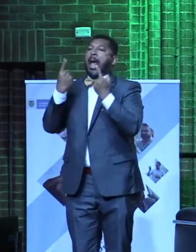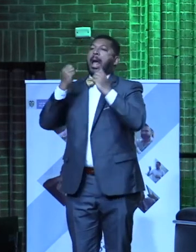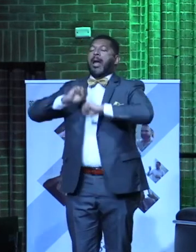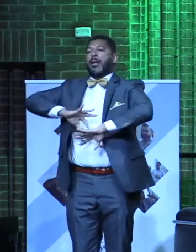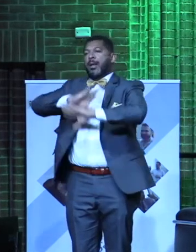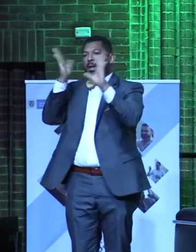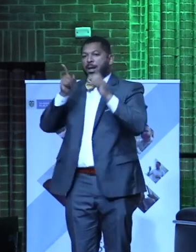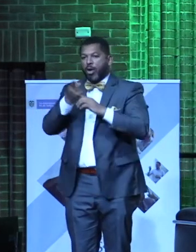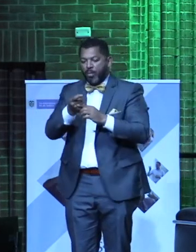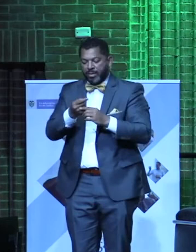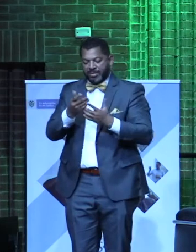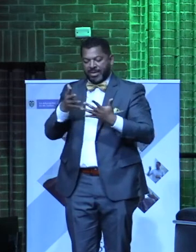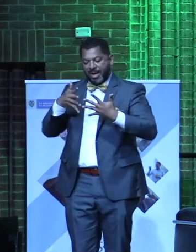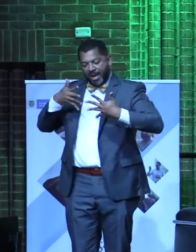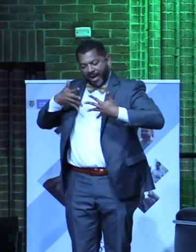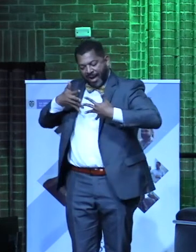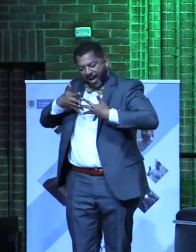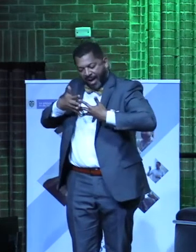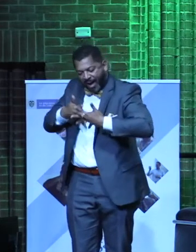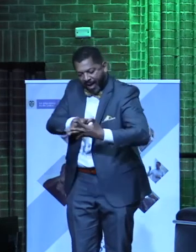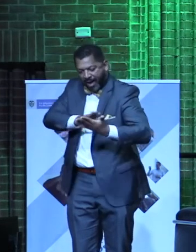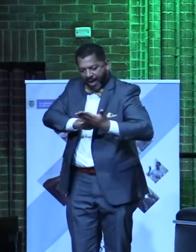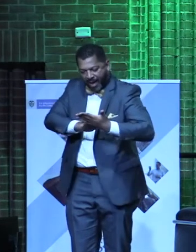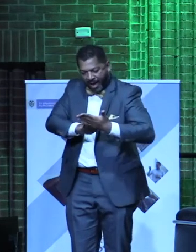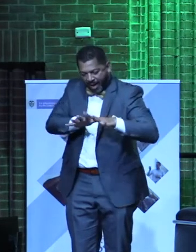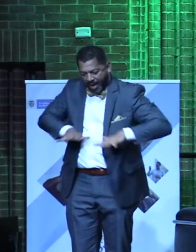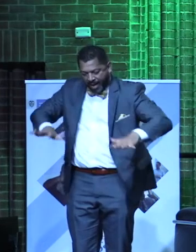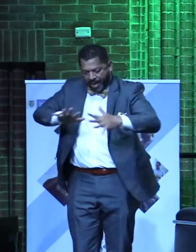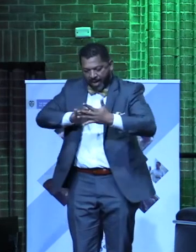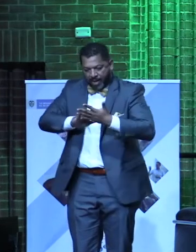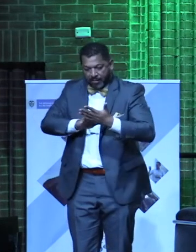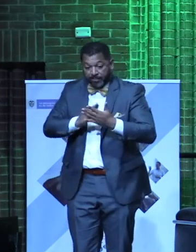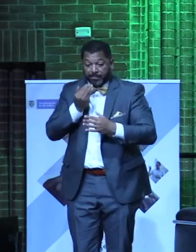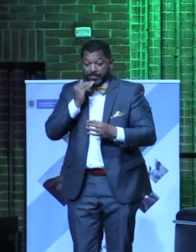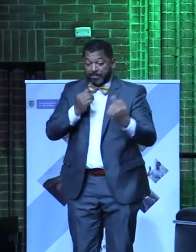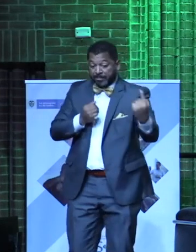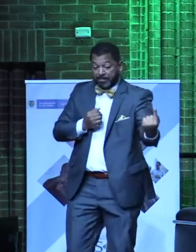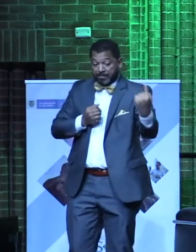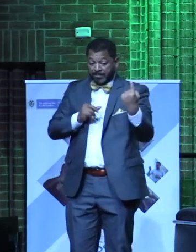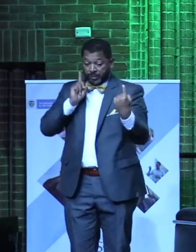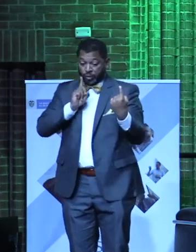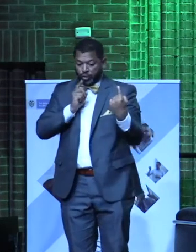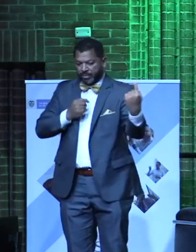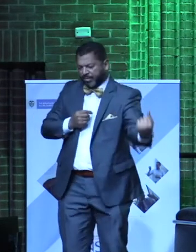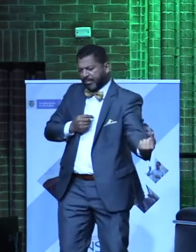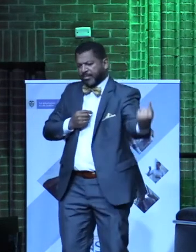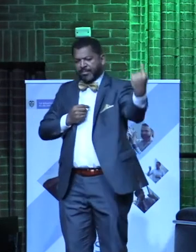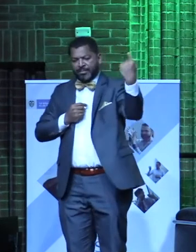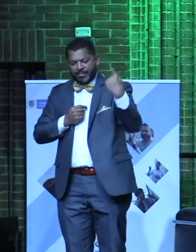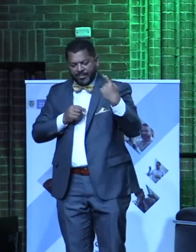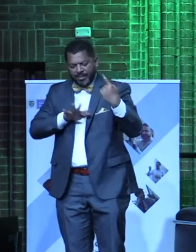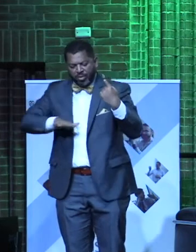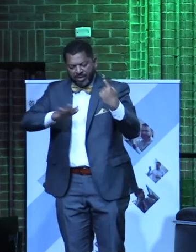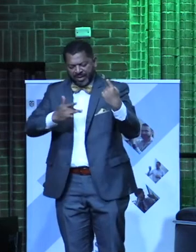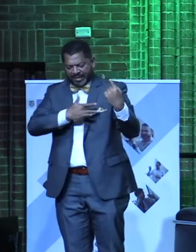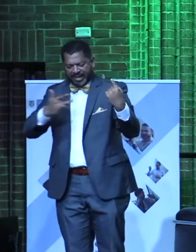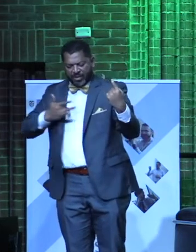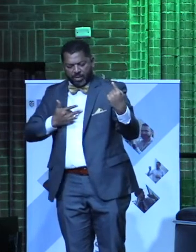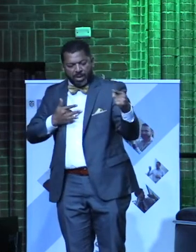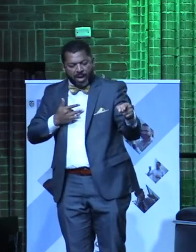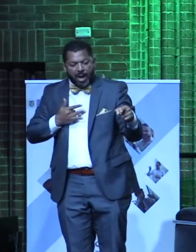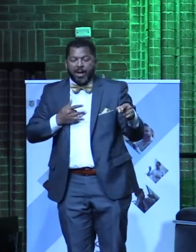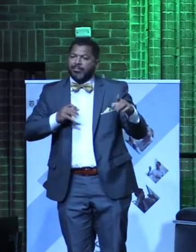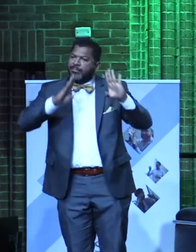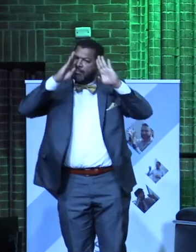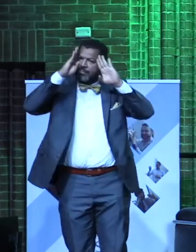ajustes razonables para que en el momento en que la persona sorda solicite su atención en salud se garantice